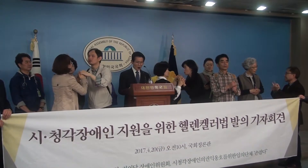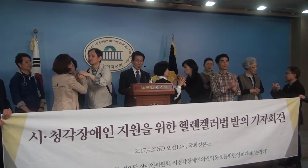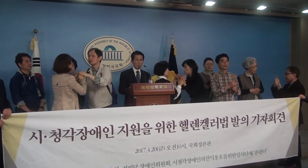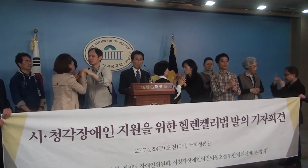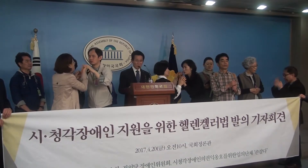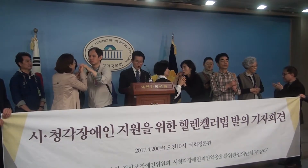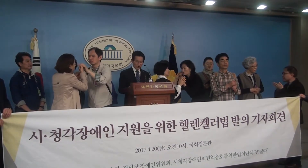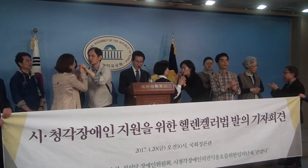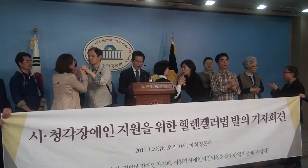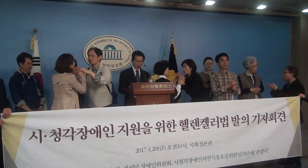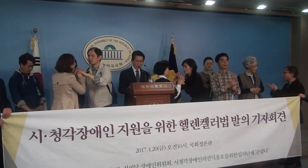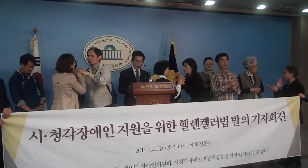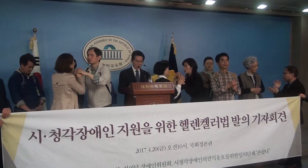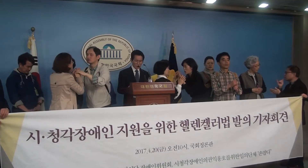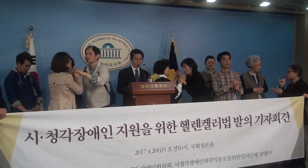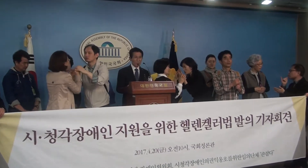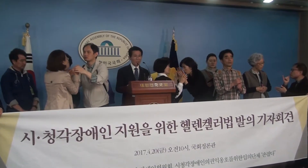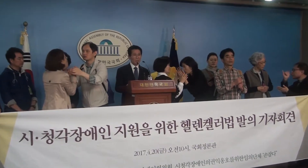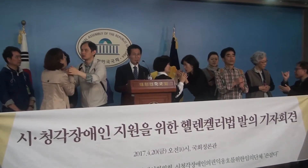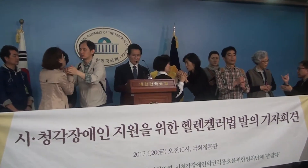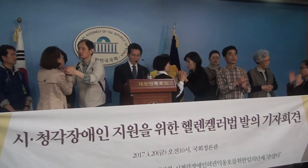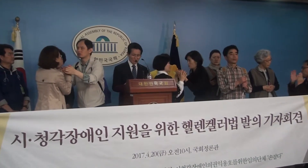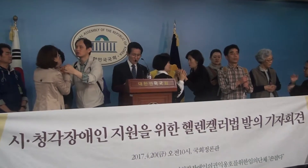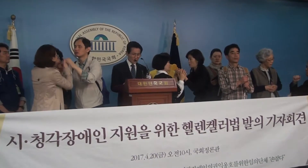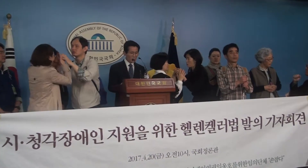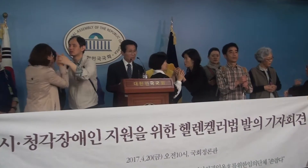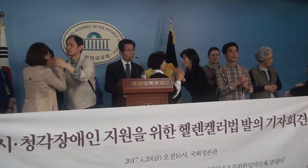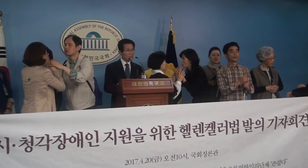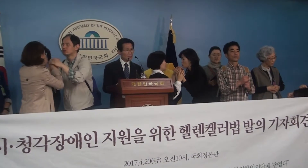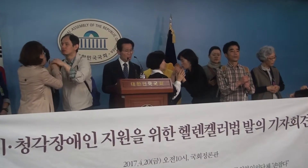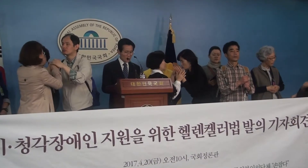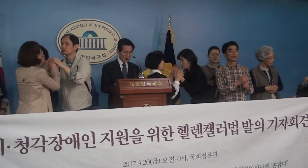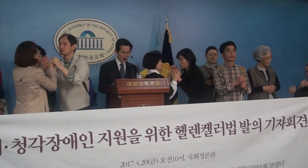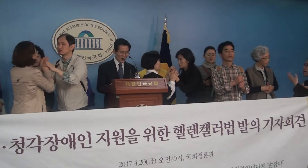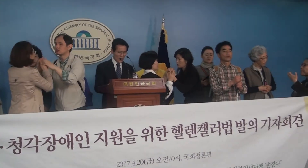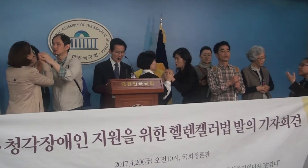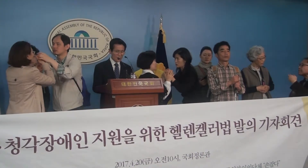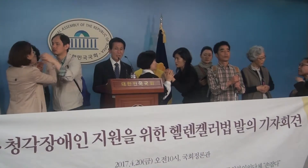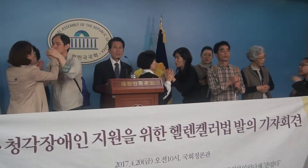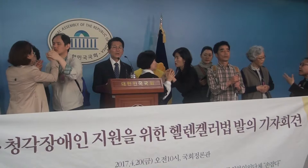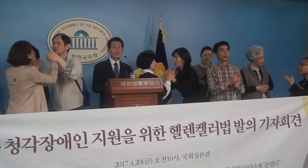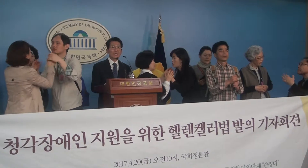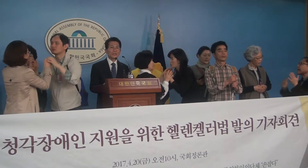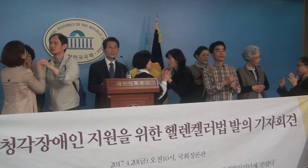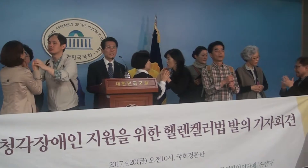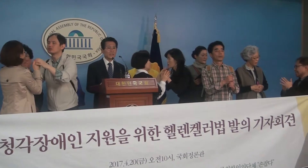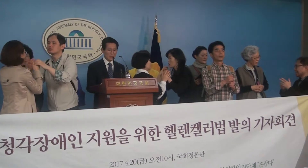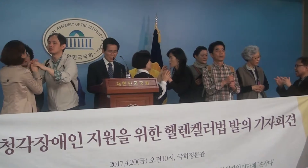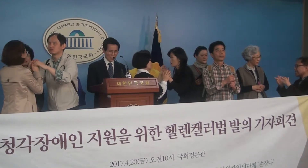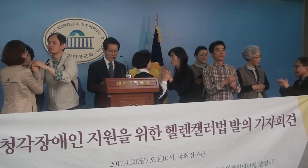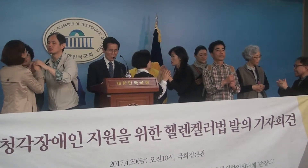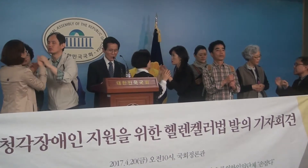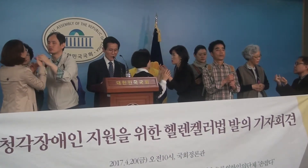대학에 입학하고 우수한 성적으로 졸업했으며 88세 사망하기까지 장애인과